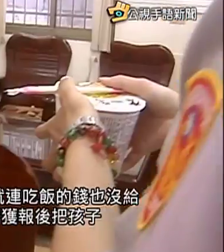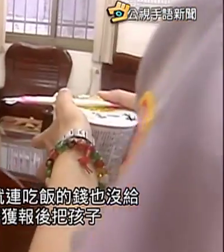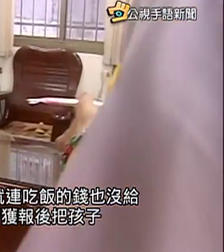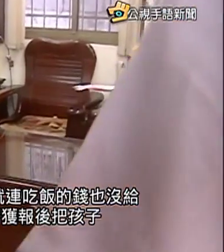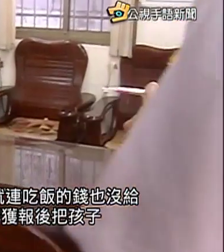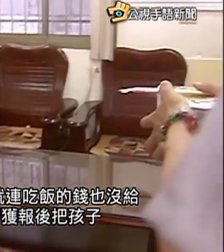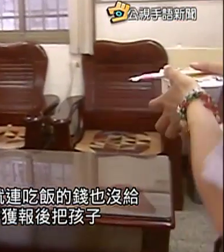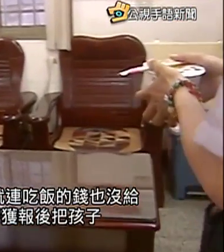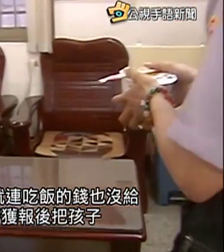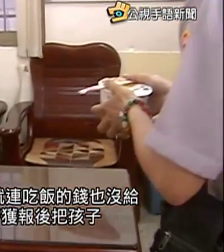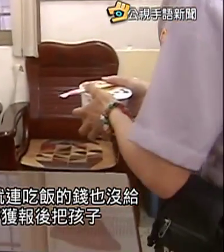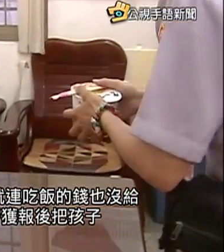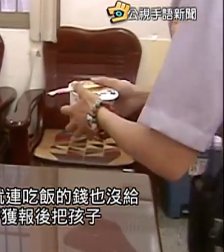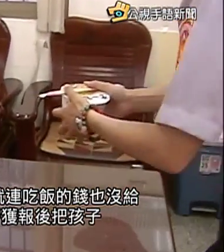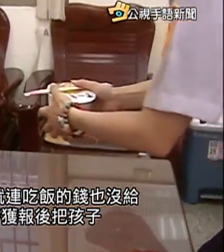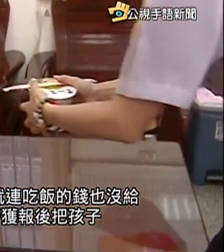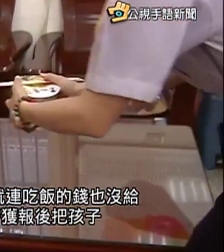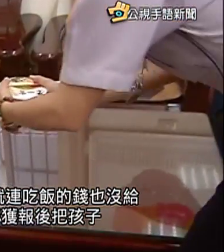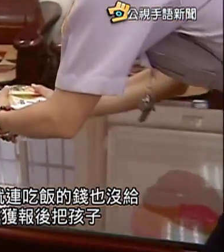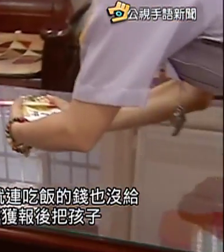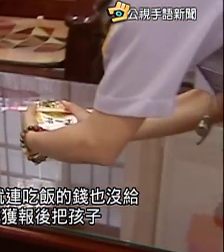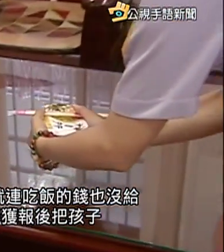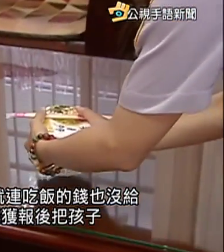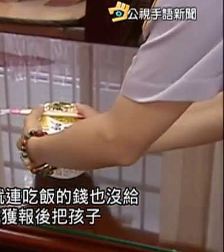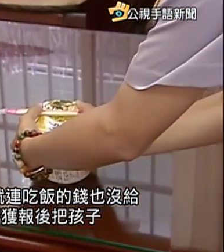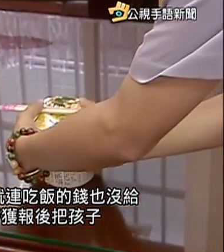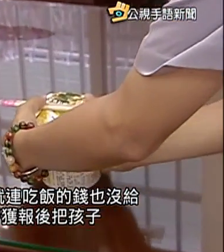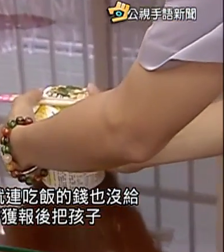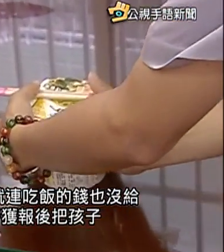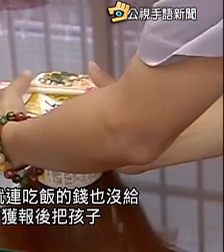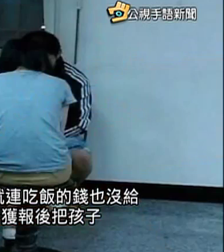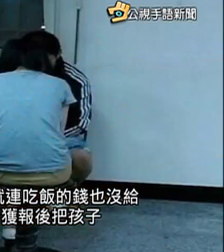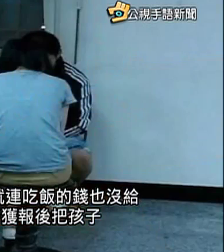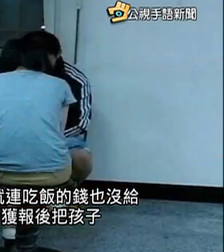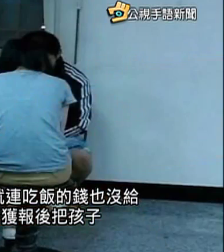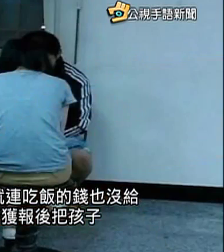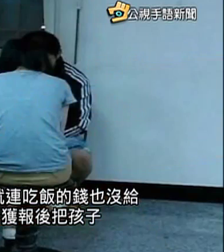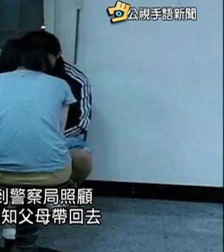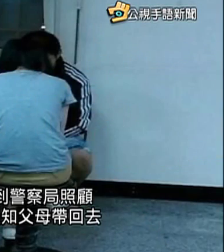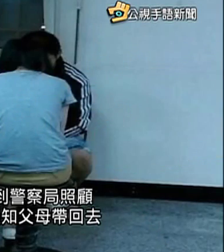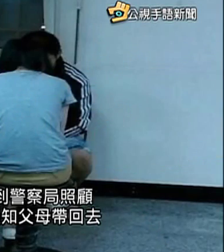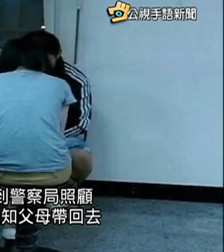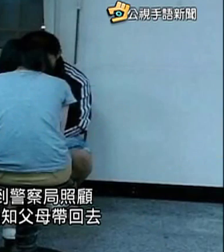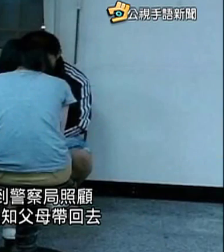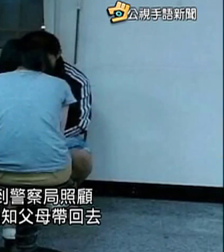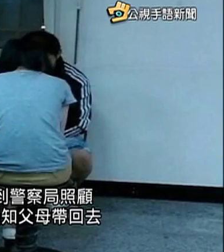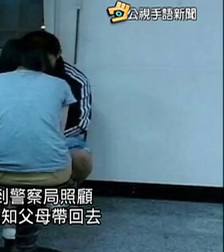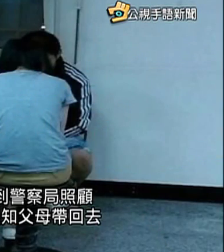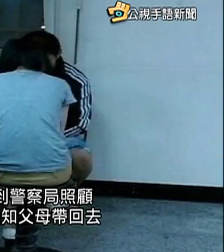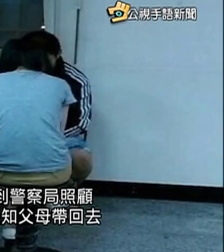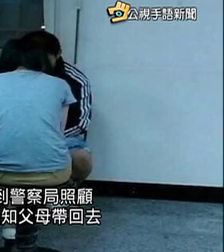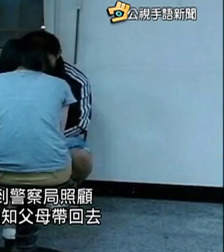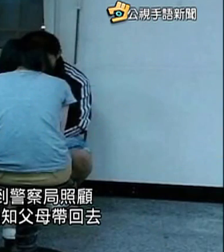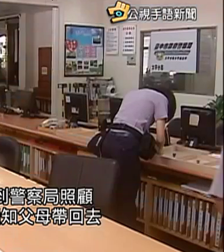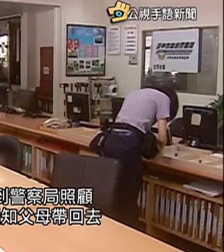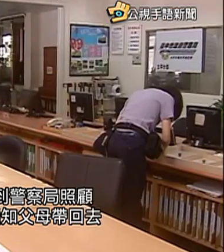食物，就连吃饭的钱也没给。远警获报之后，把孩子接到警察局来照顾，也通知父母带回